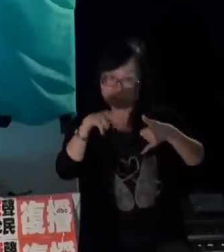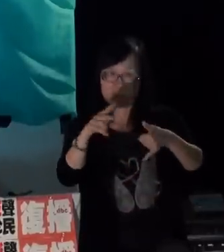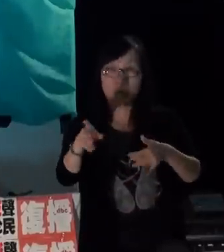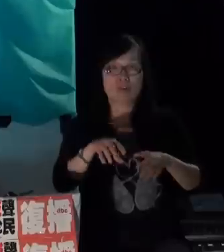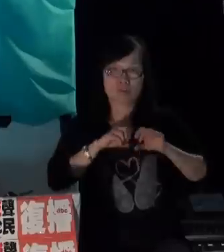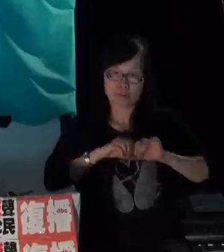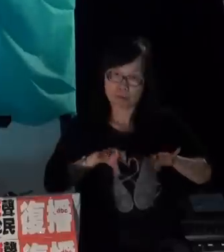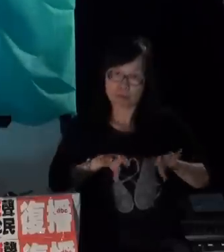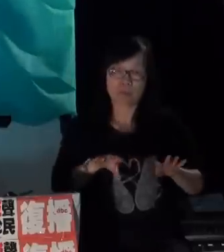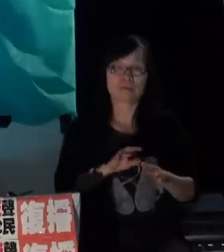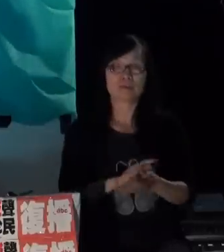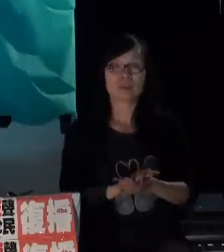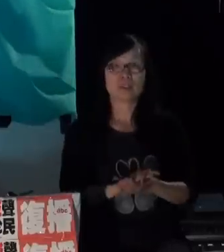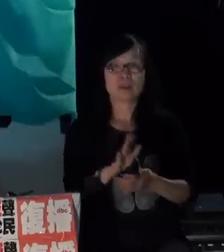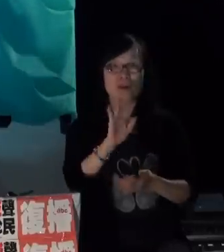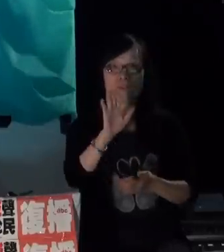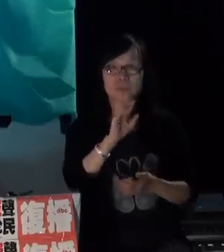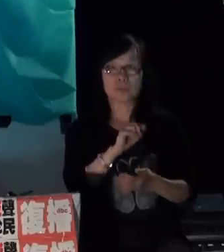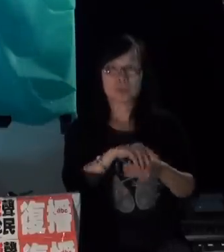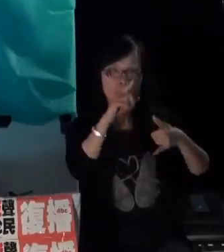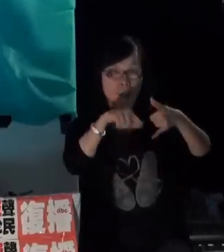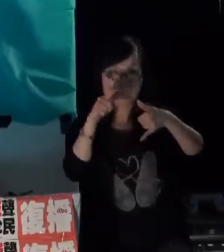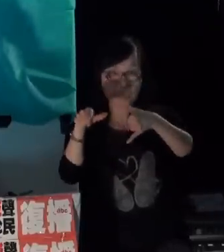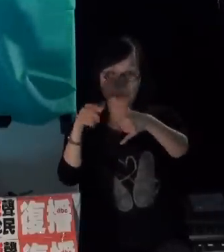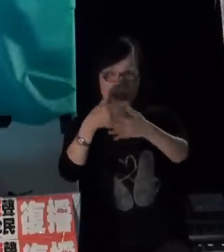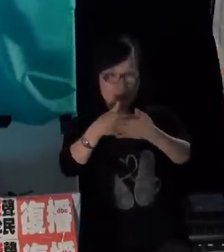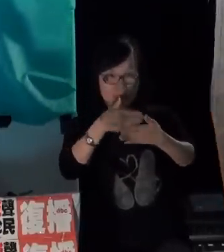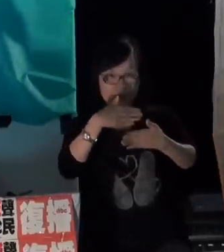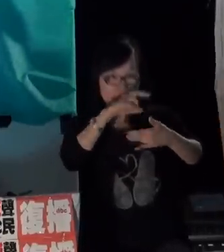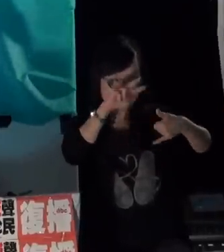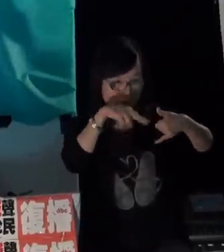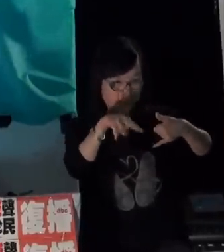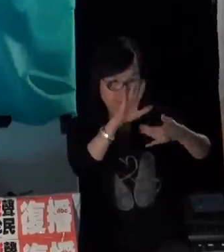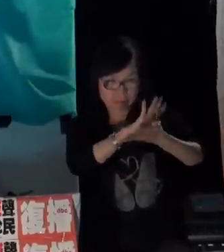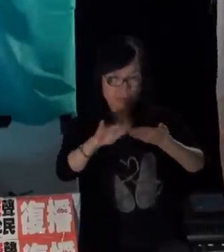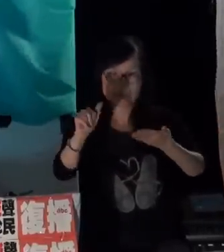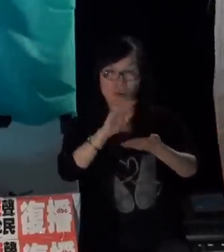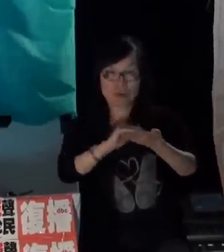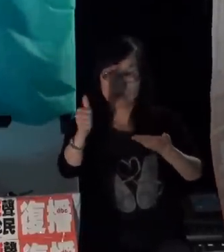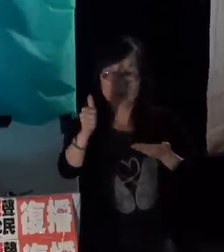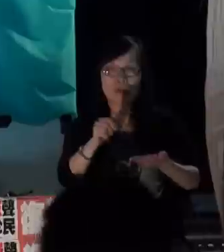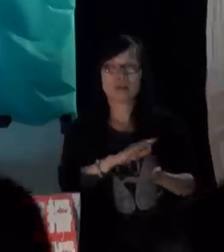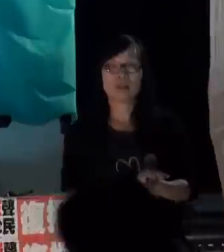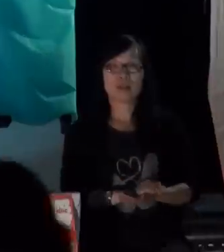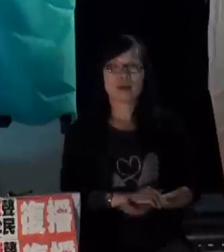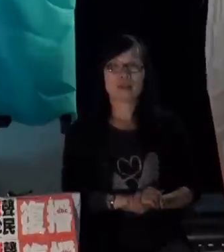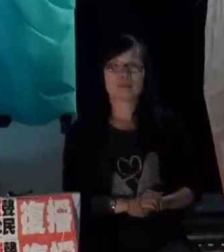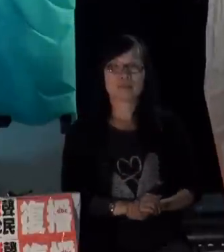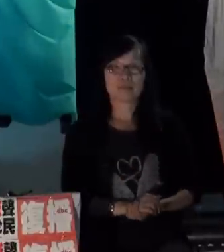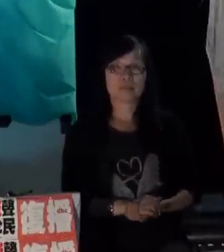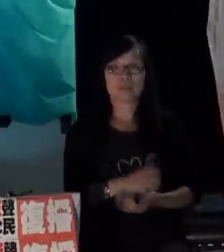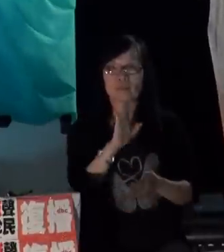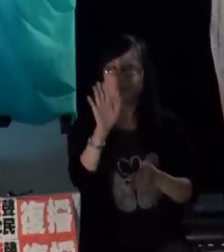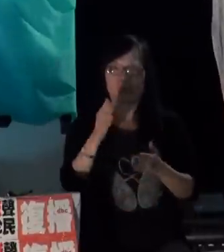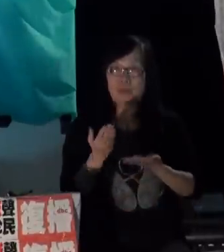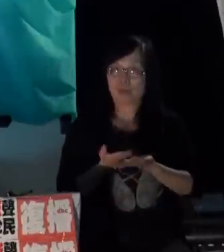鬆嗰個意思就係話咧，我唔會每一個個案事先去審查清楚，唔使你喺度提供